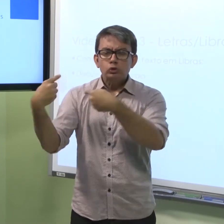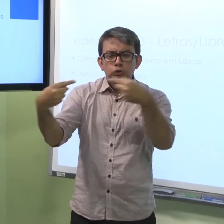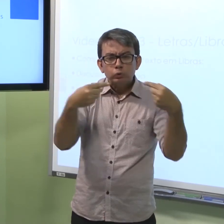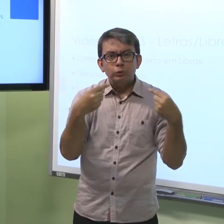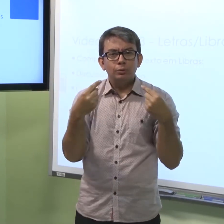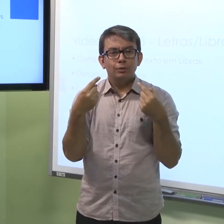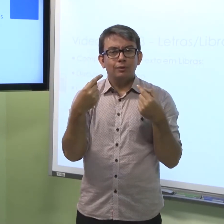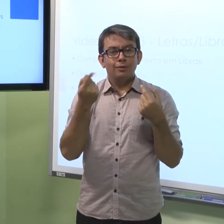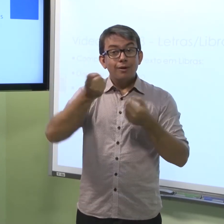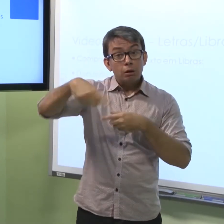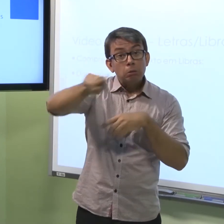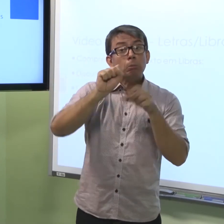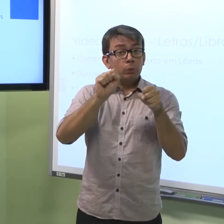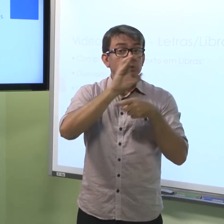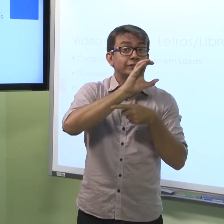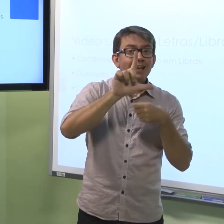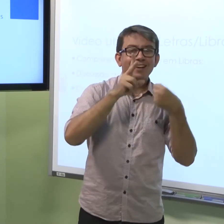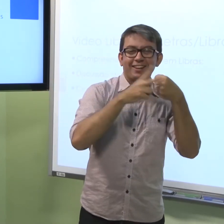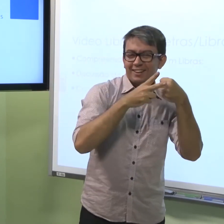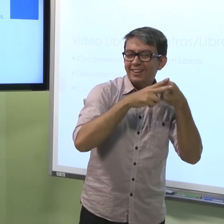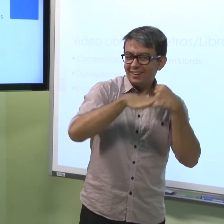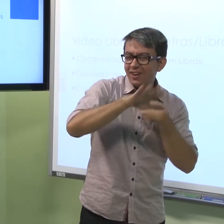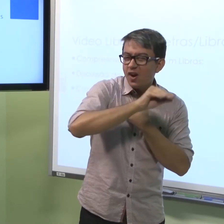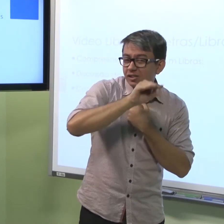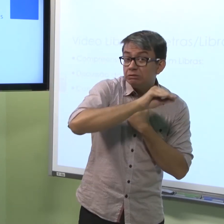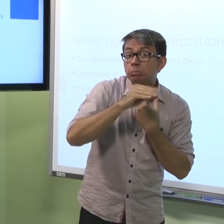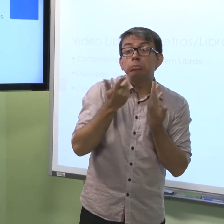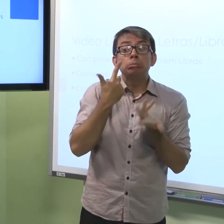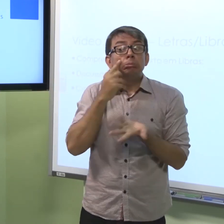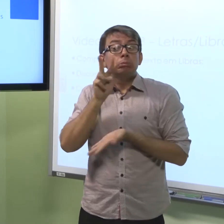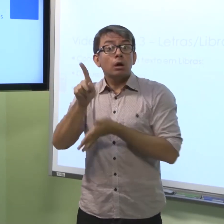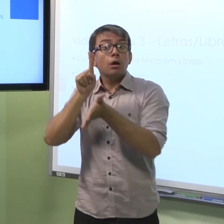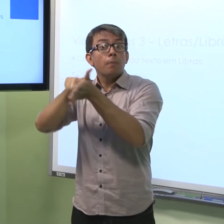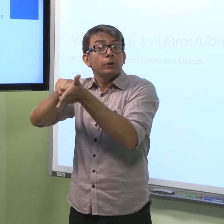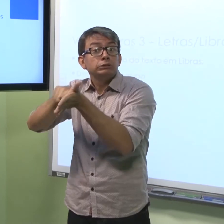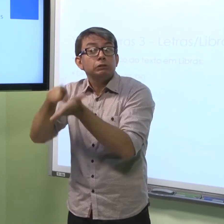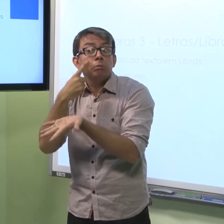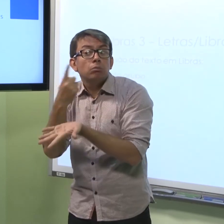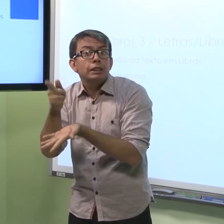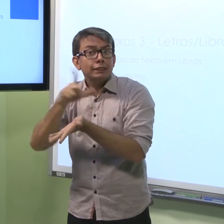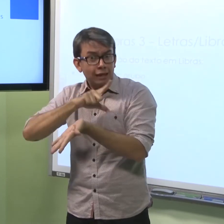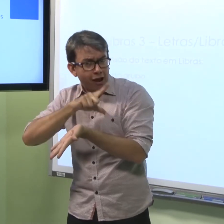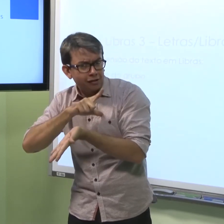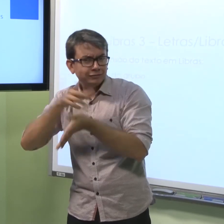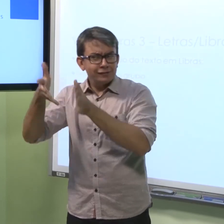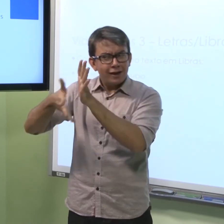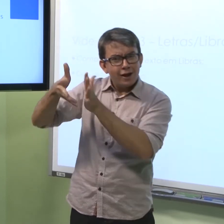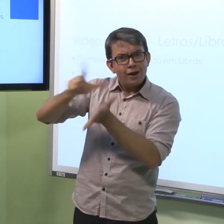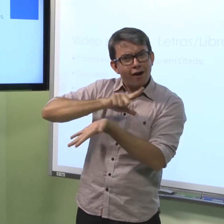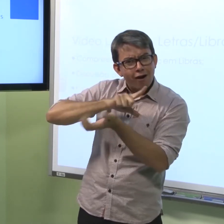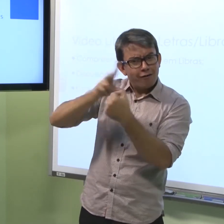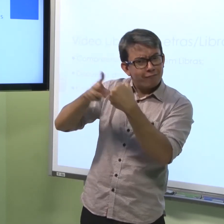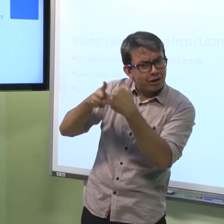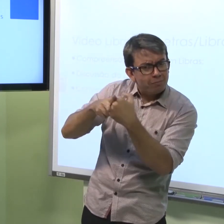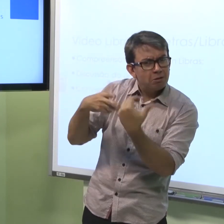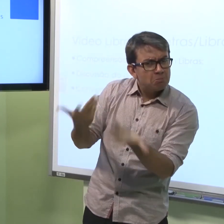verbais nas línguas faladas, né? Se tem pesquisas de classificadores verbais nas línguas de sinais.